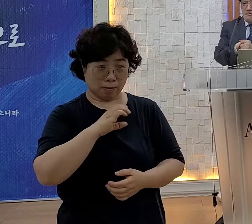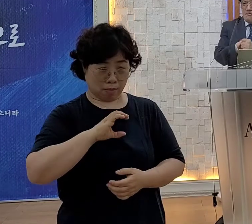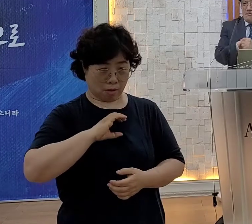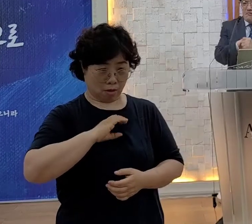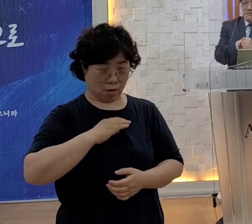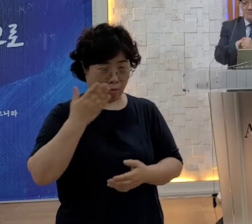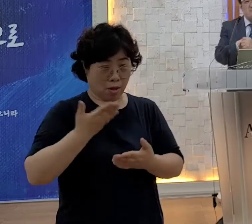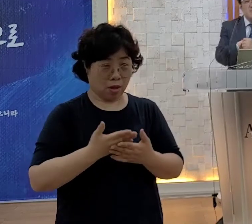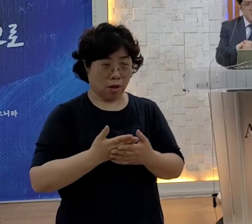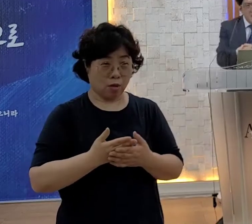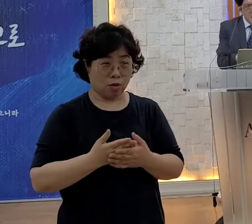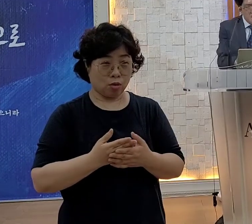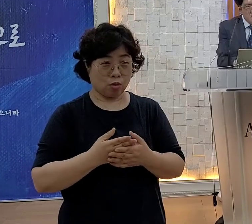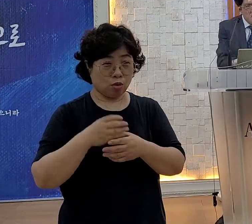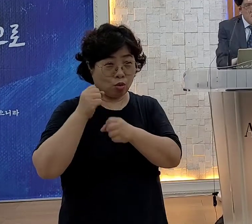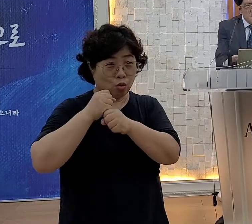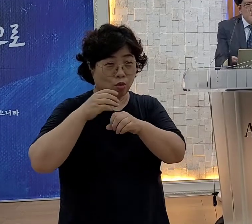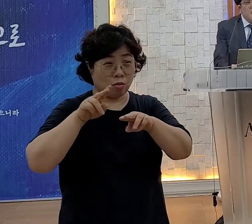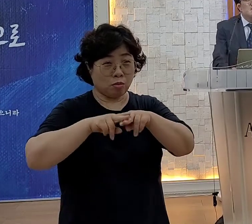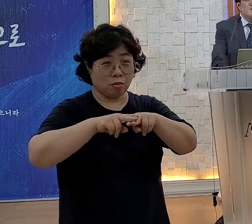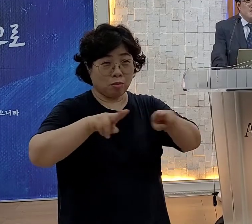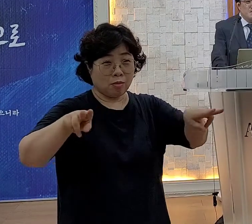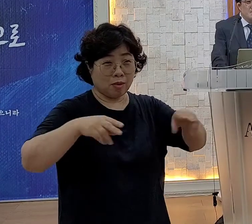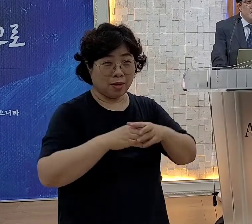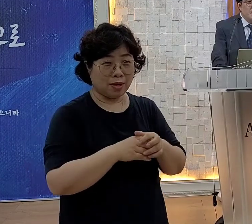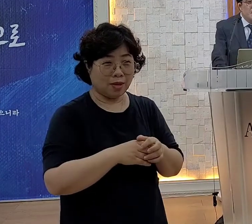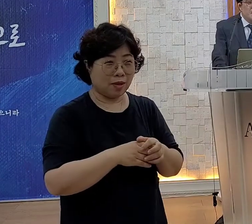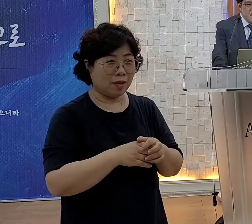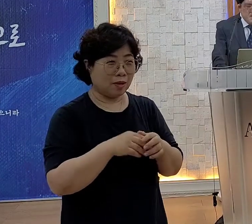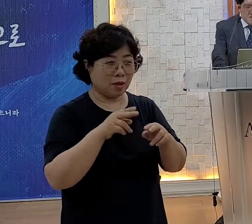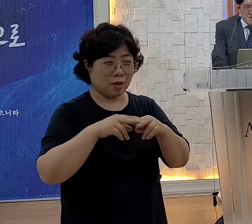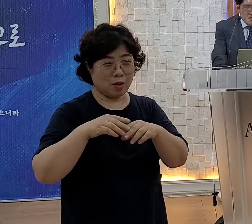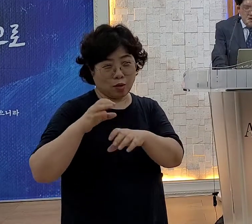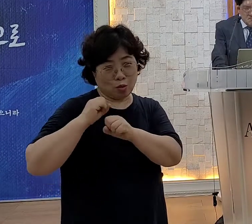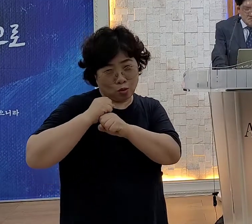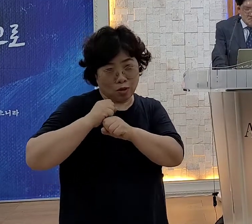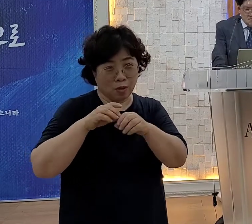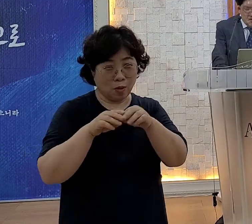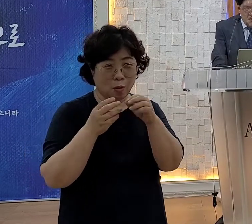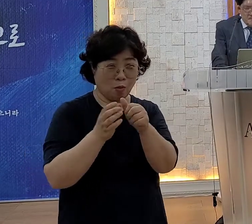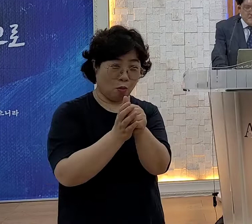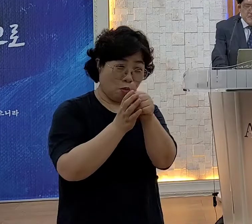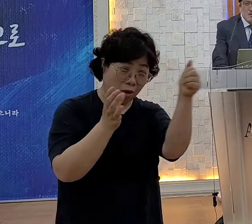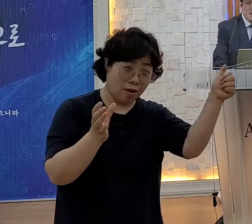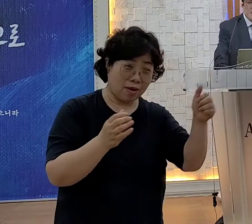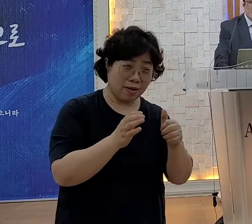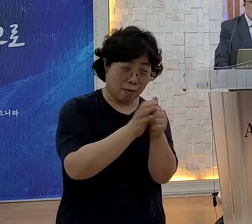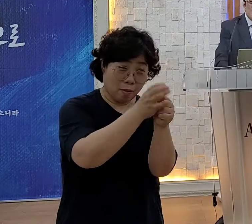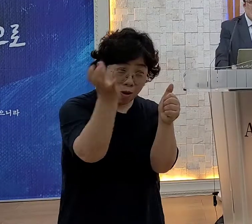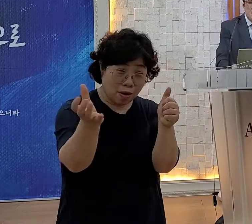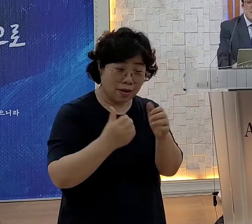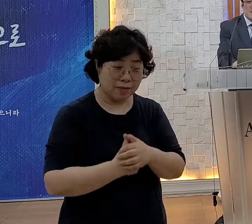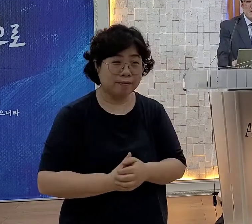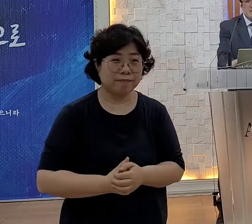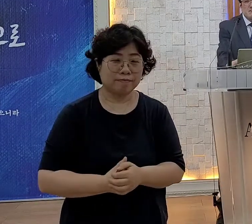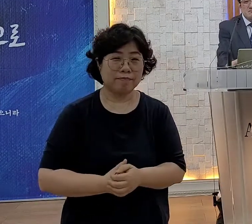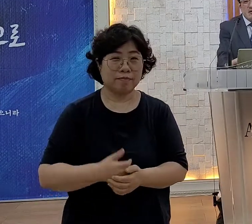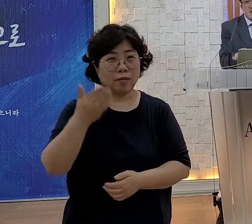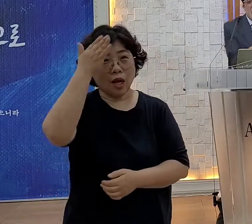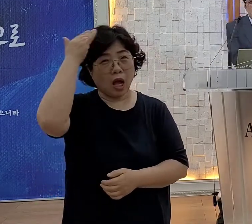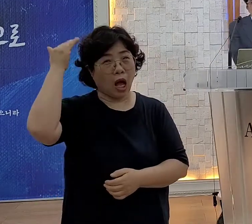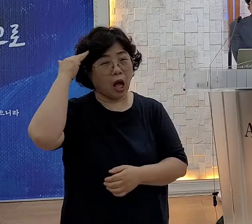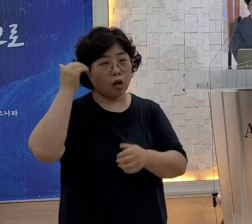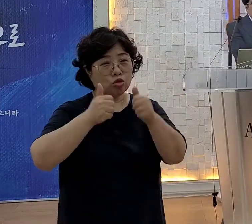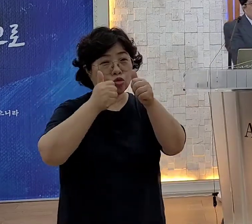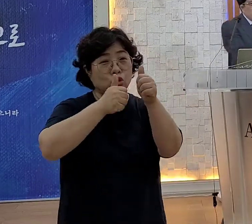바로 군 면제돼가지고 이제 일반인이 됐습니다. 그렇게 이제 한국 선수인데 여러분 그 2m